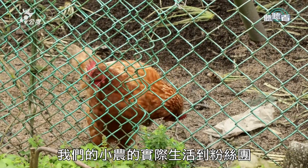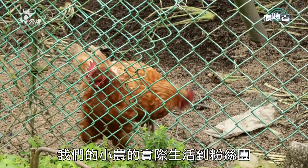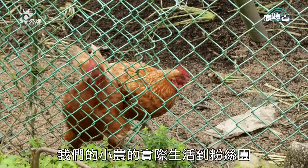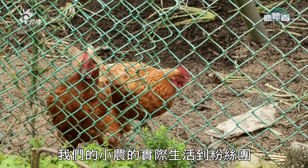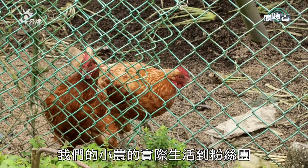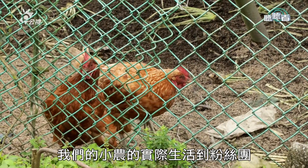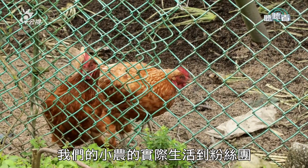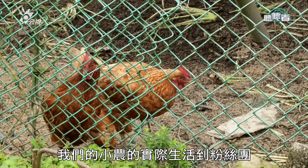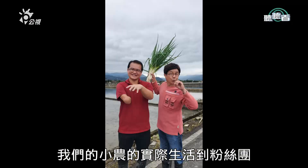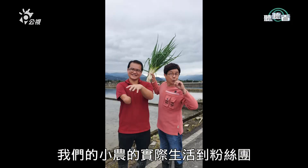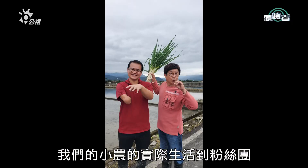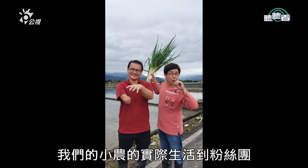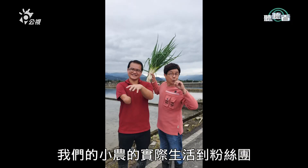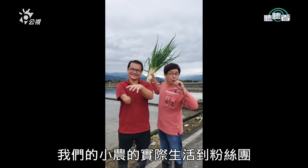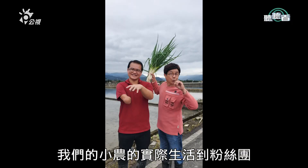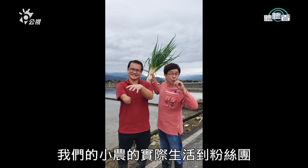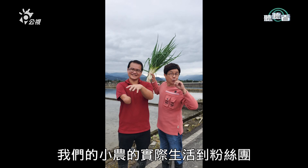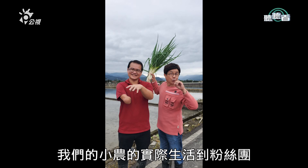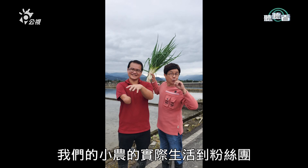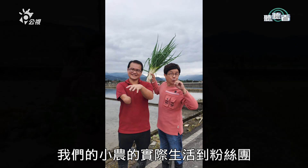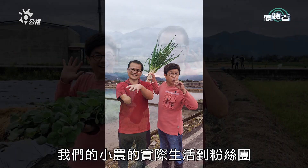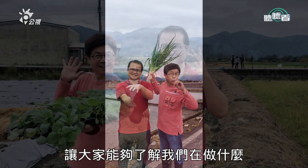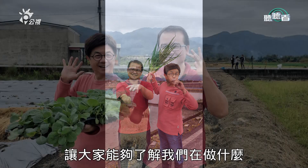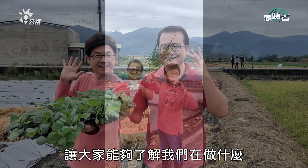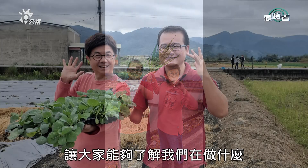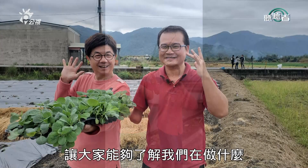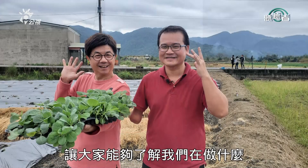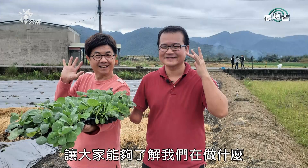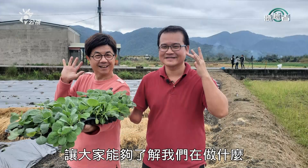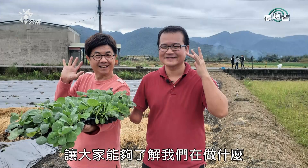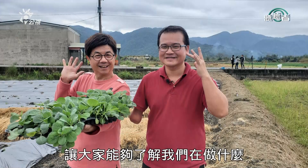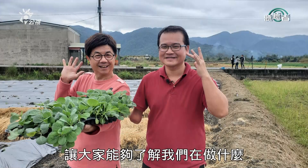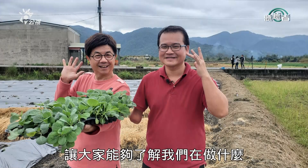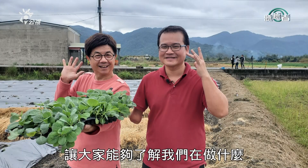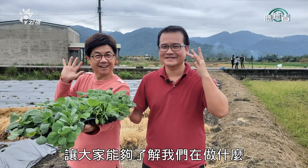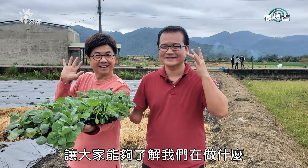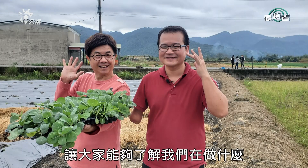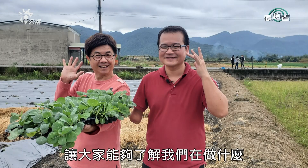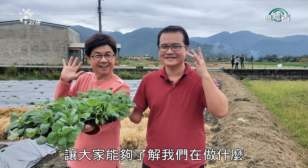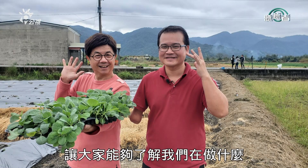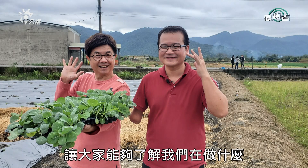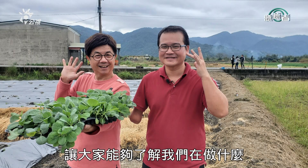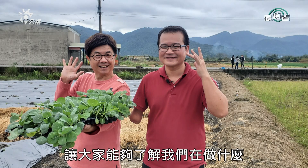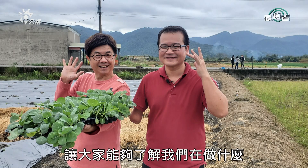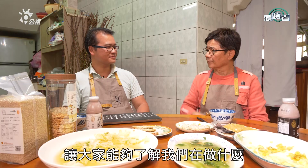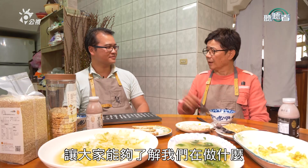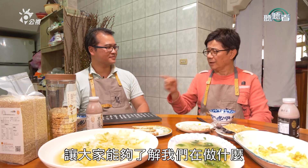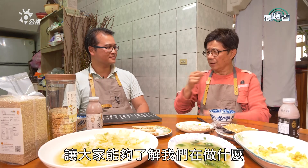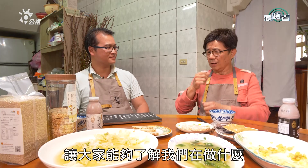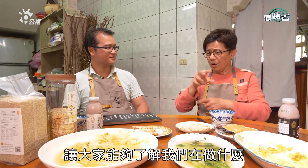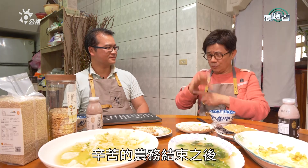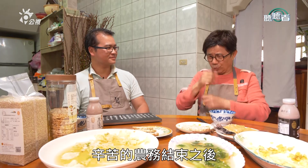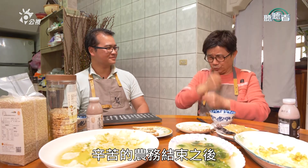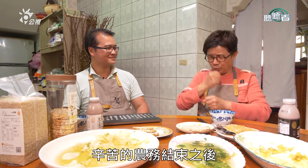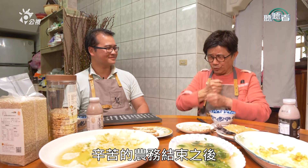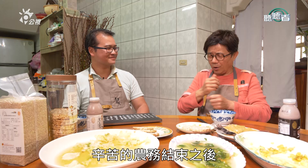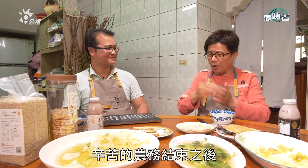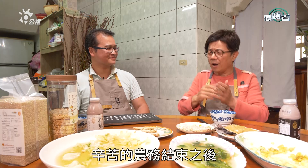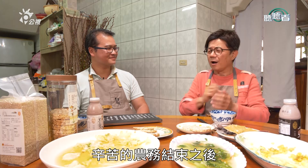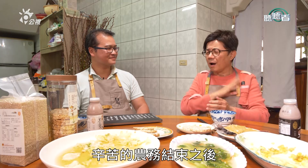小农的哦实际生活到粉丝团，让大家能够了解我们在做什么。 辛苦的农务结